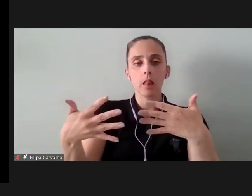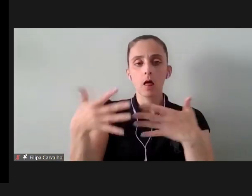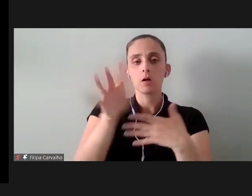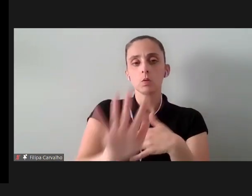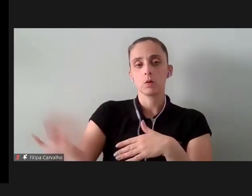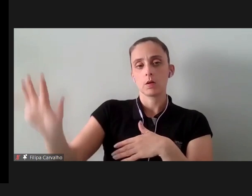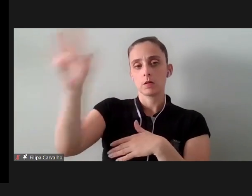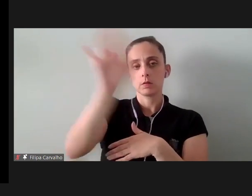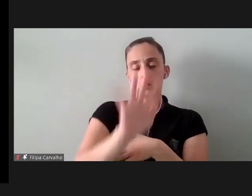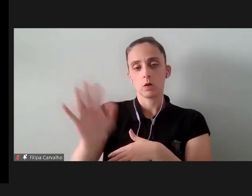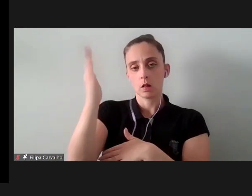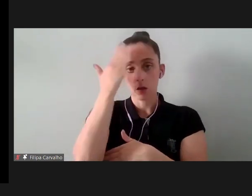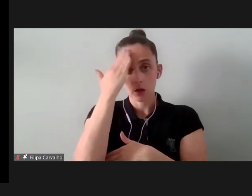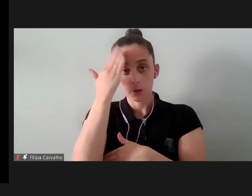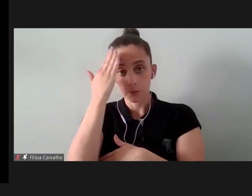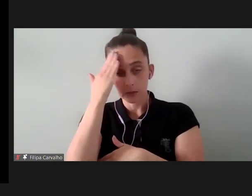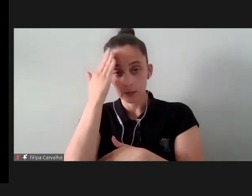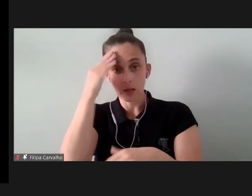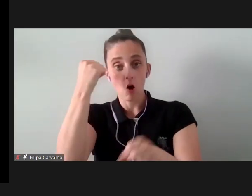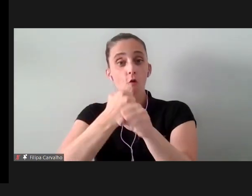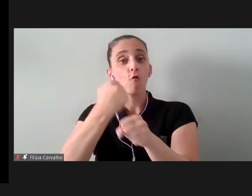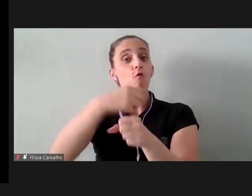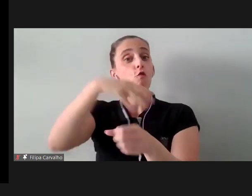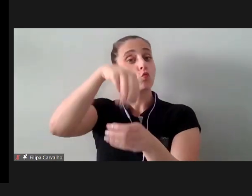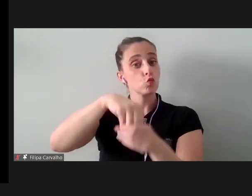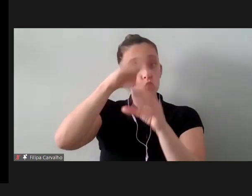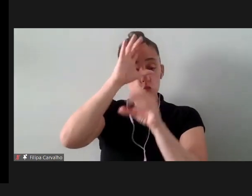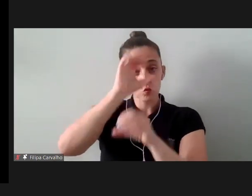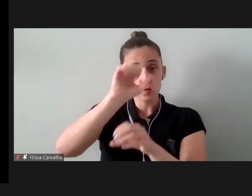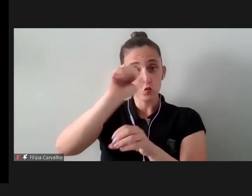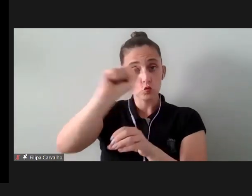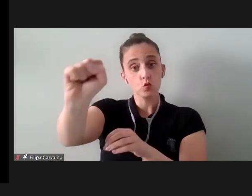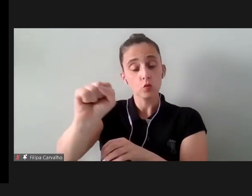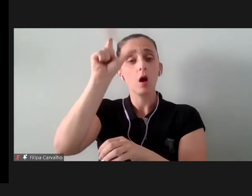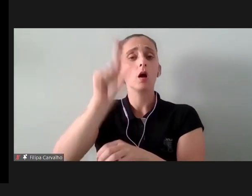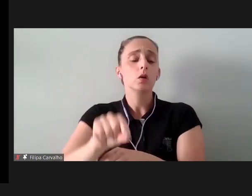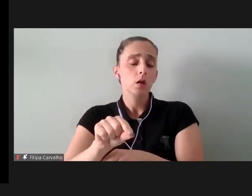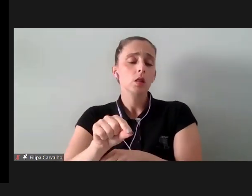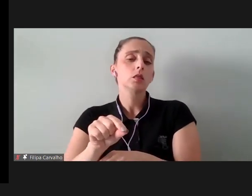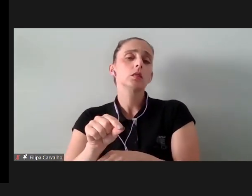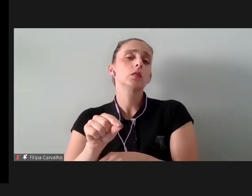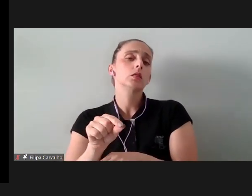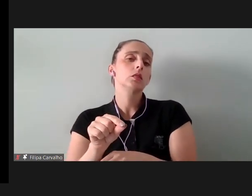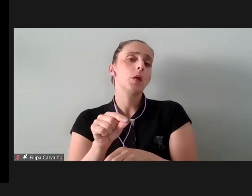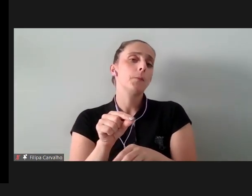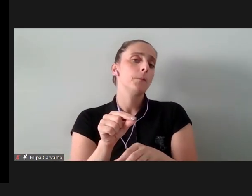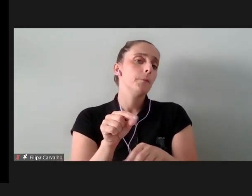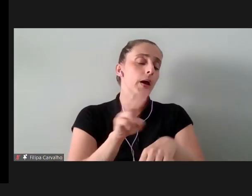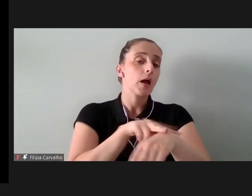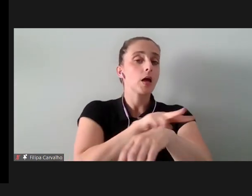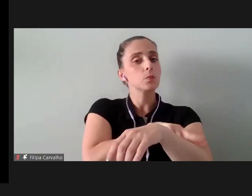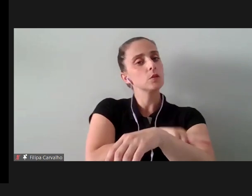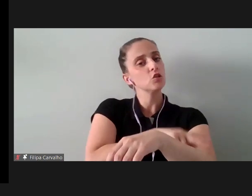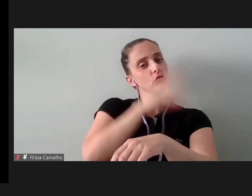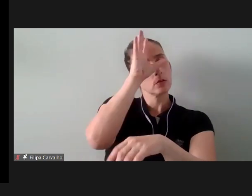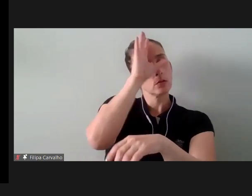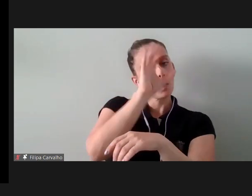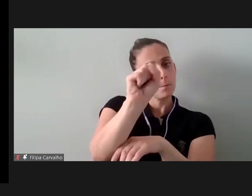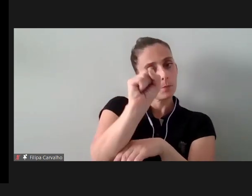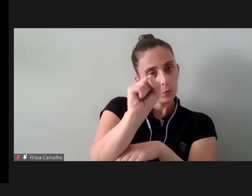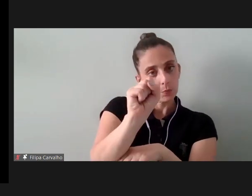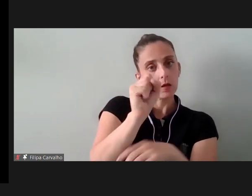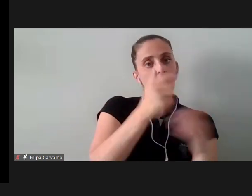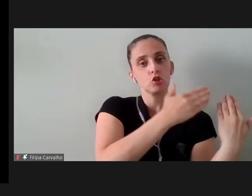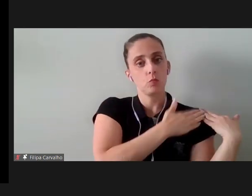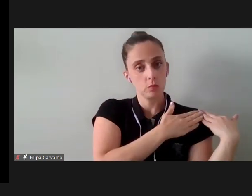de capacitação de funcionários e não só também dos agentes da administração pública. E nesse